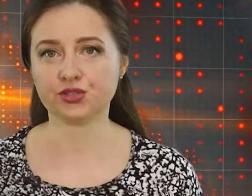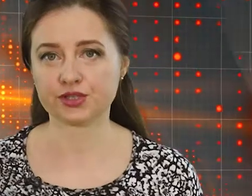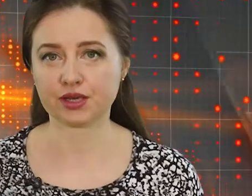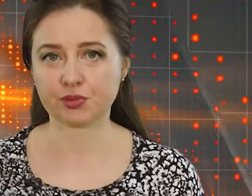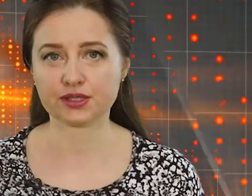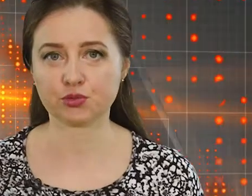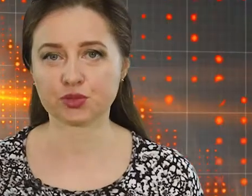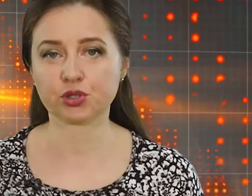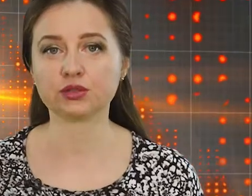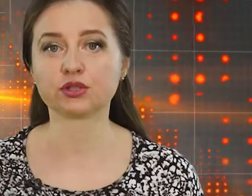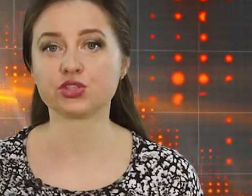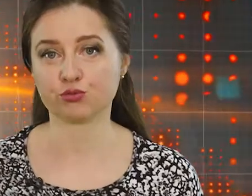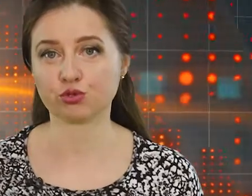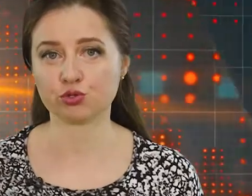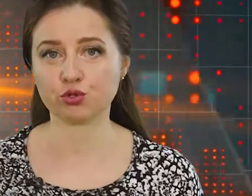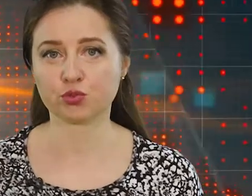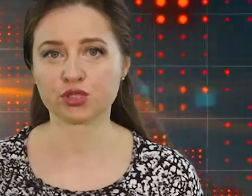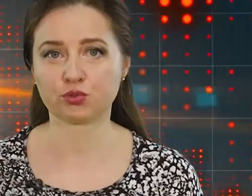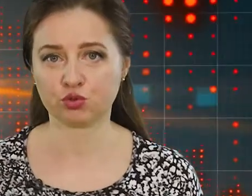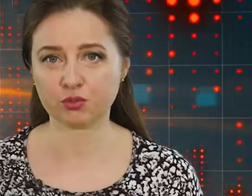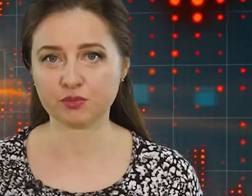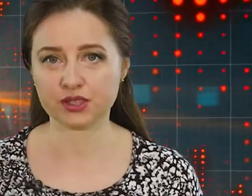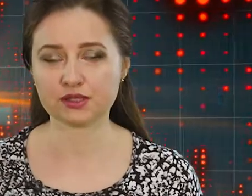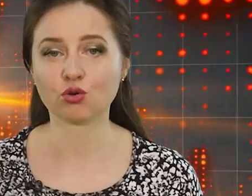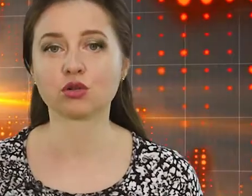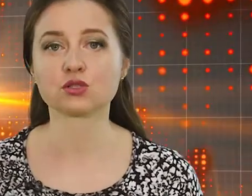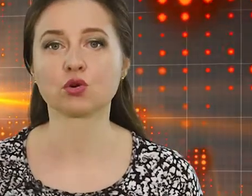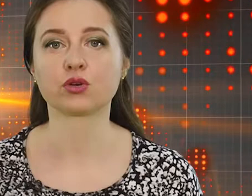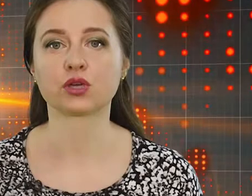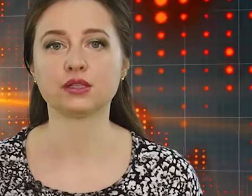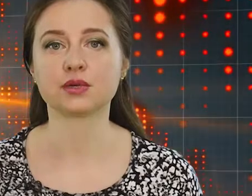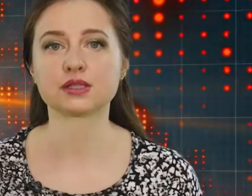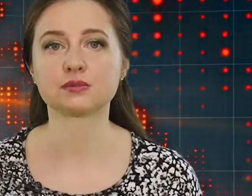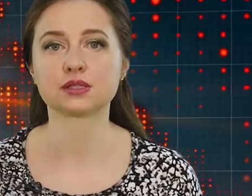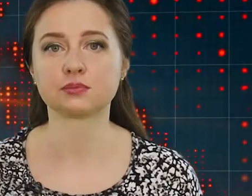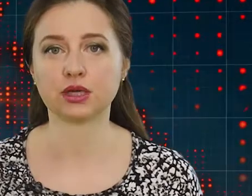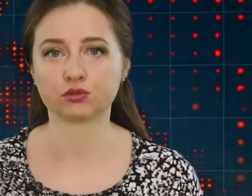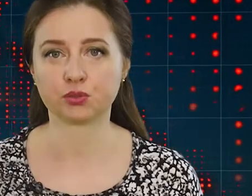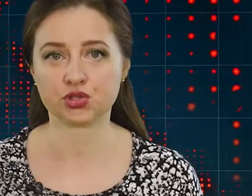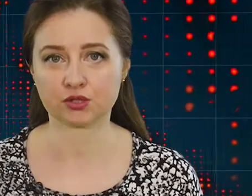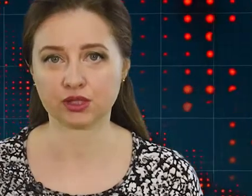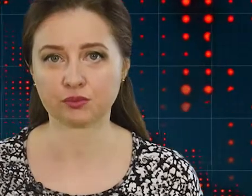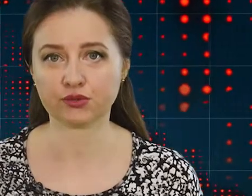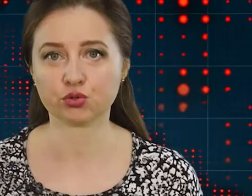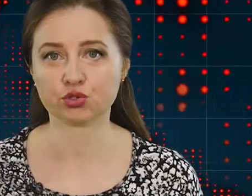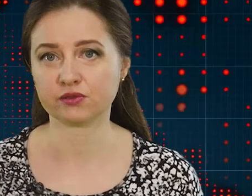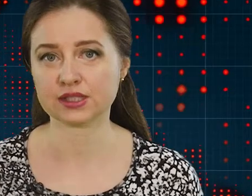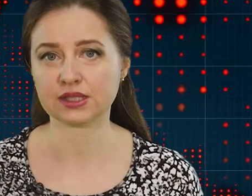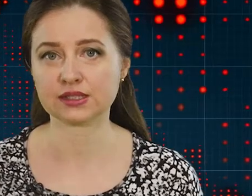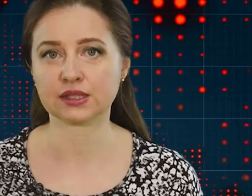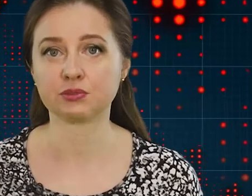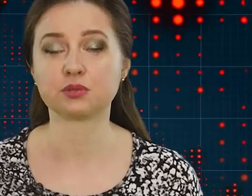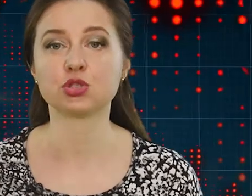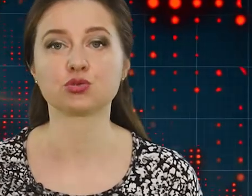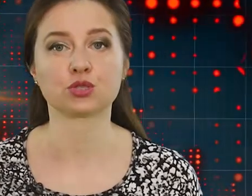У найближчі дні Закарпаття може покинути червону зону. Про це повідомив міністр охорони здоров'я України Максим Степанов під час онлайн-брифінгу щодо